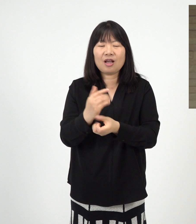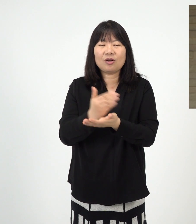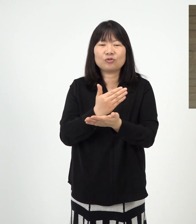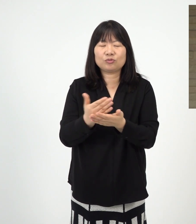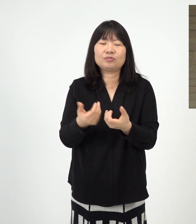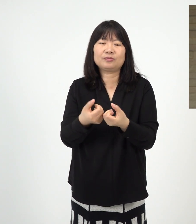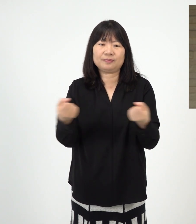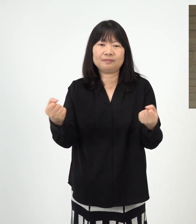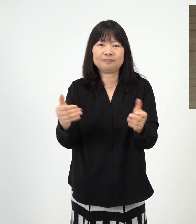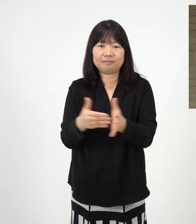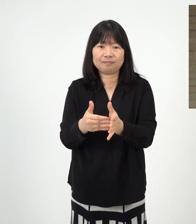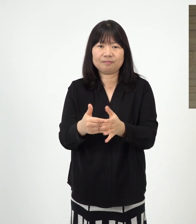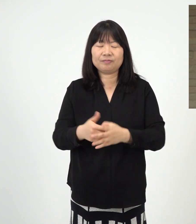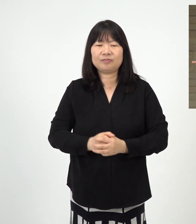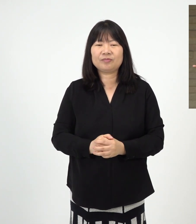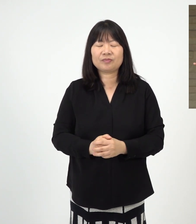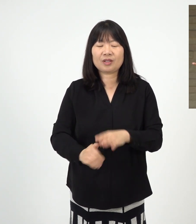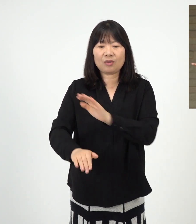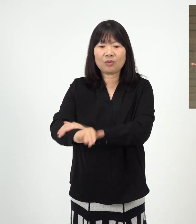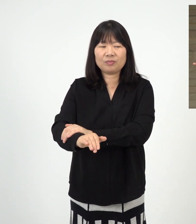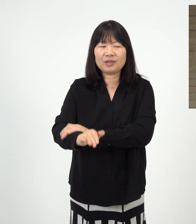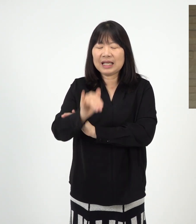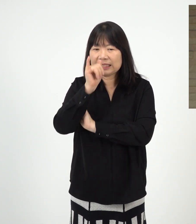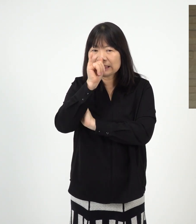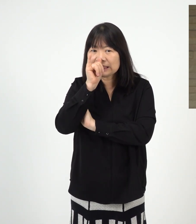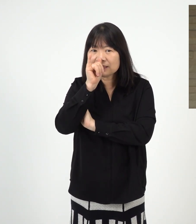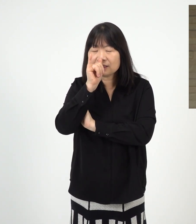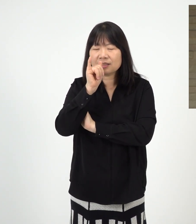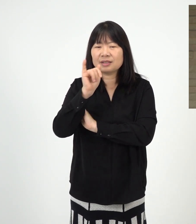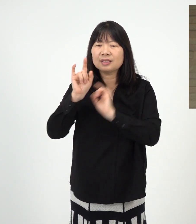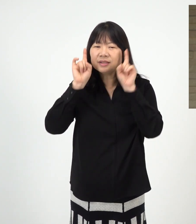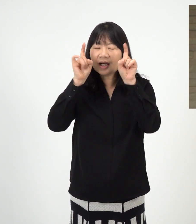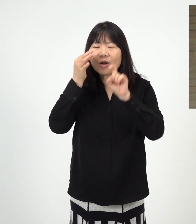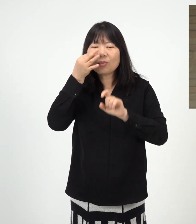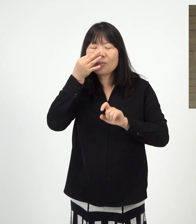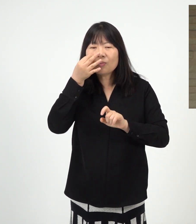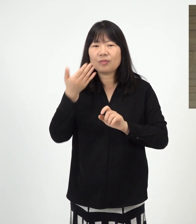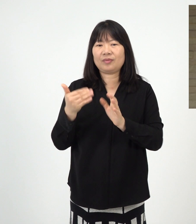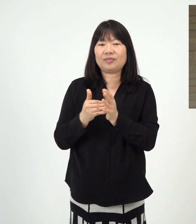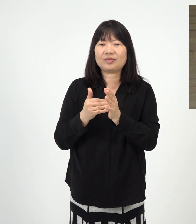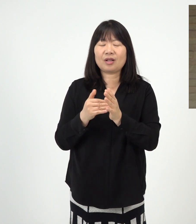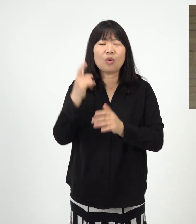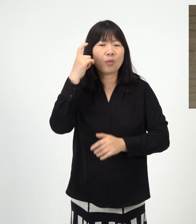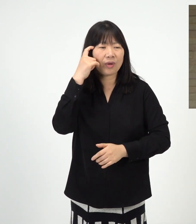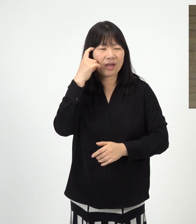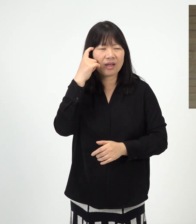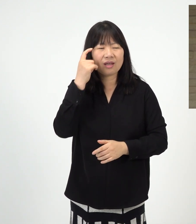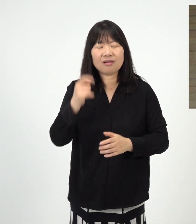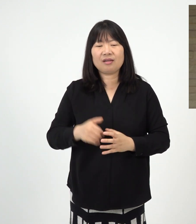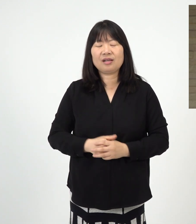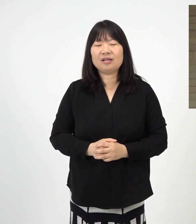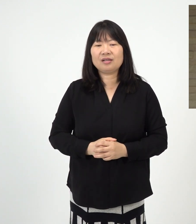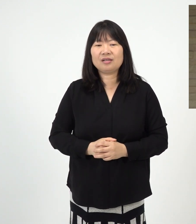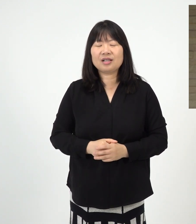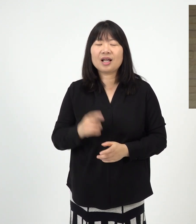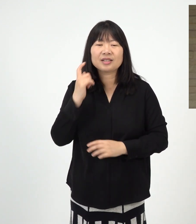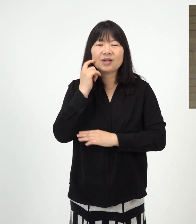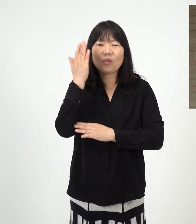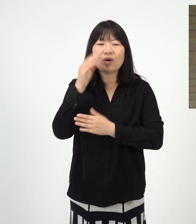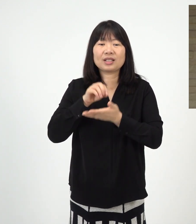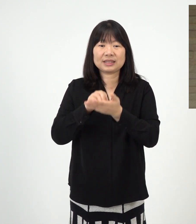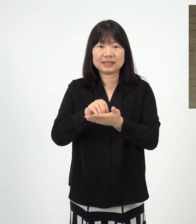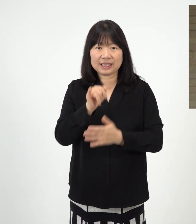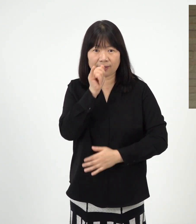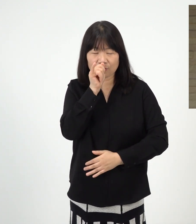구분된 존재예요. 오른편에 있는 자를 양으로 묘사했어요. 근데 왜 여기 영광이